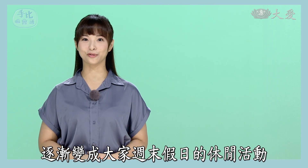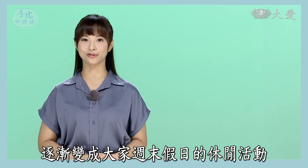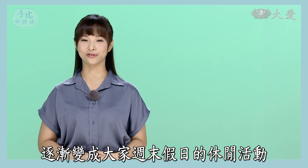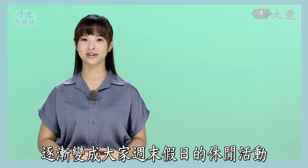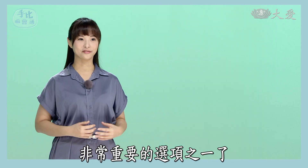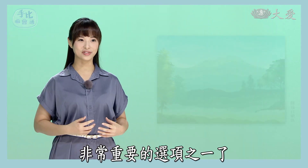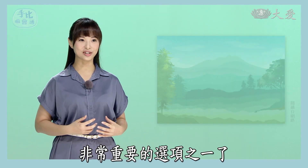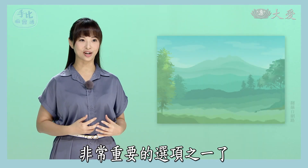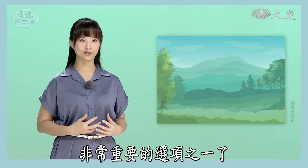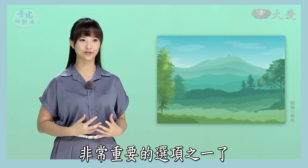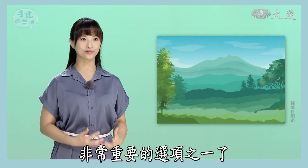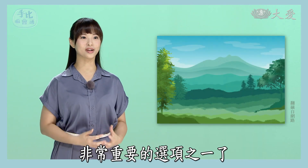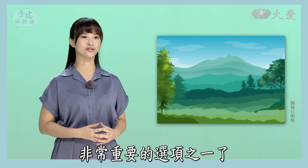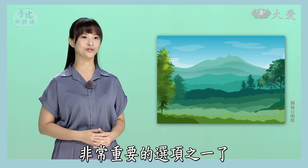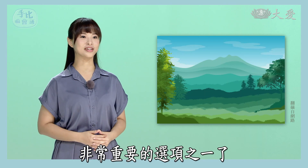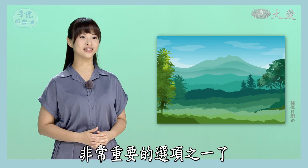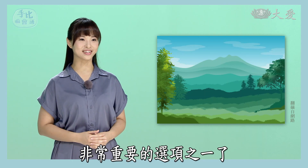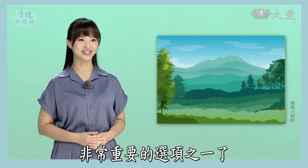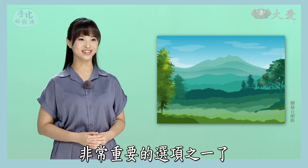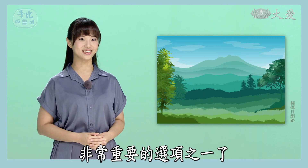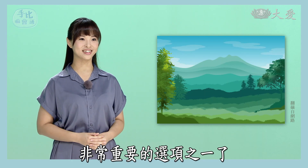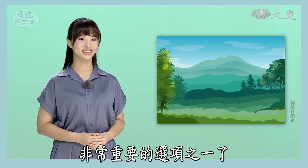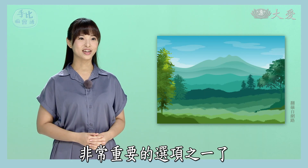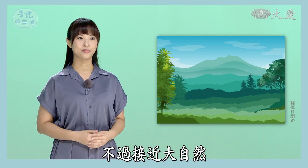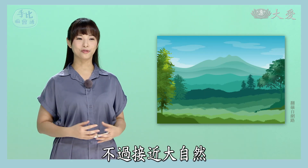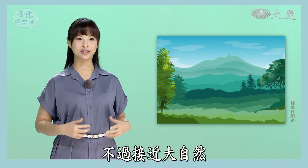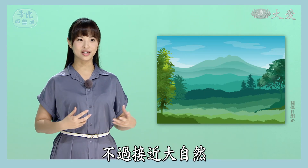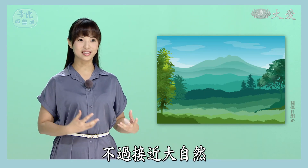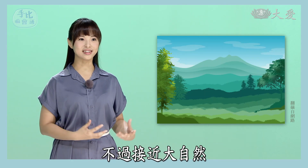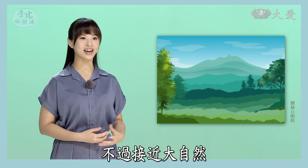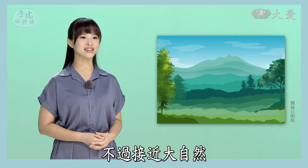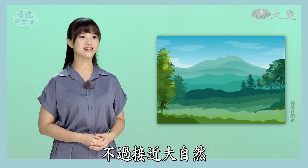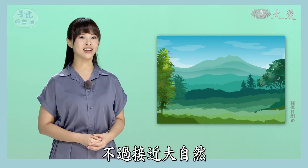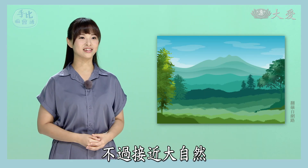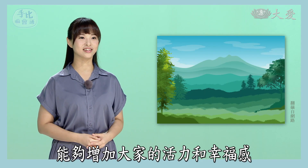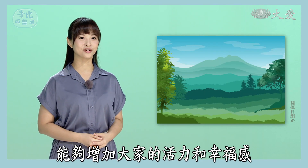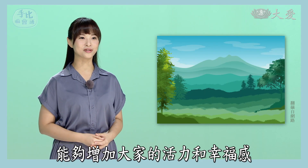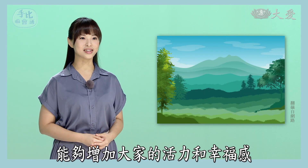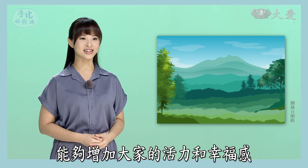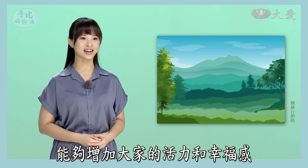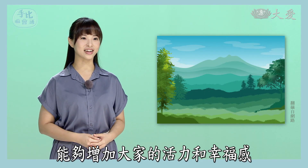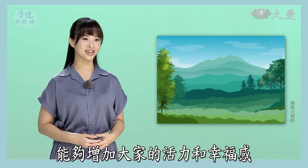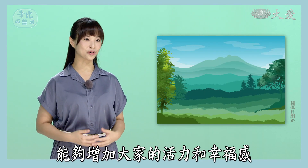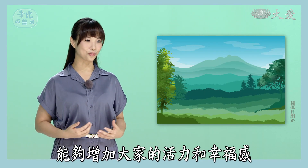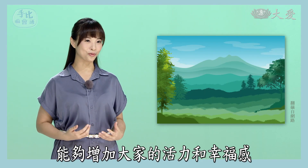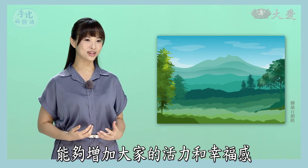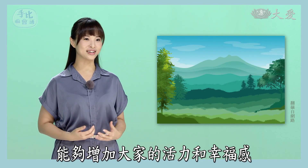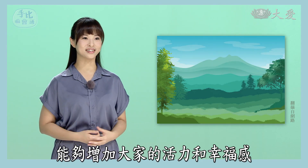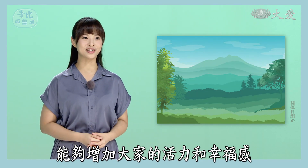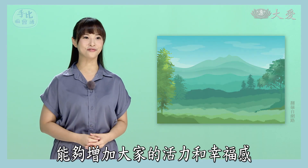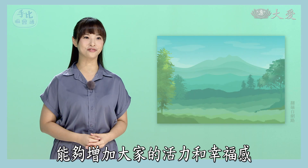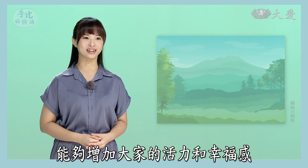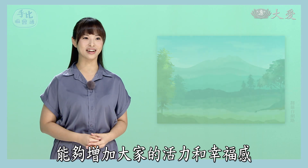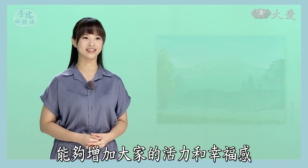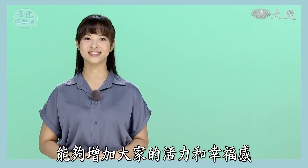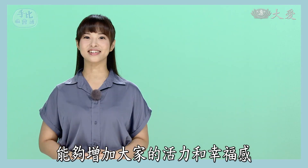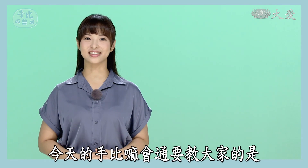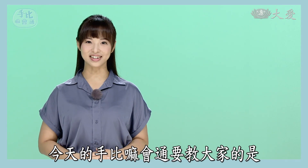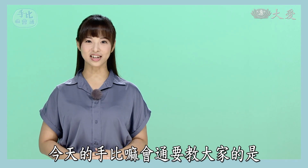动非常重要的选项之一了。不过接近大自然呢，能够增加大家的活力和幸福感。今天的